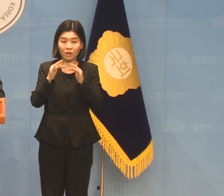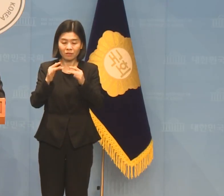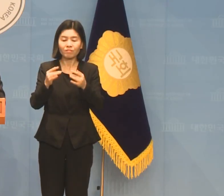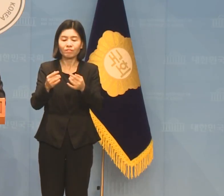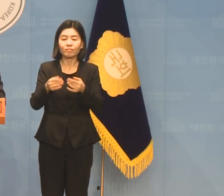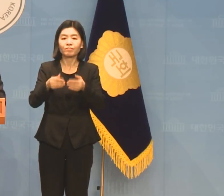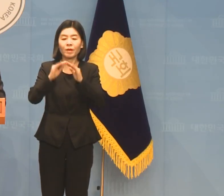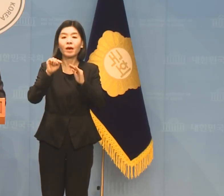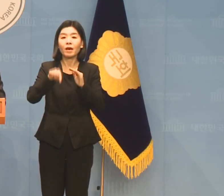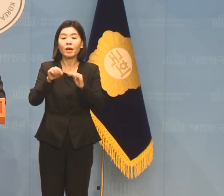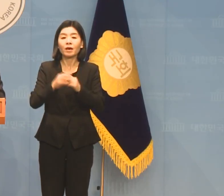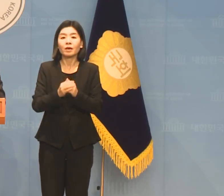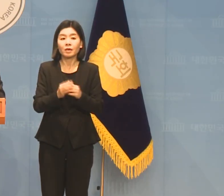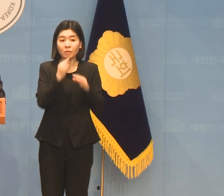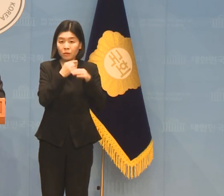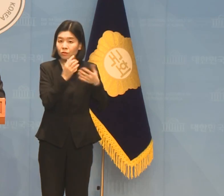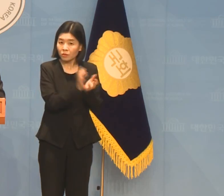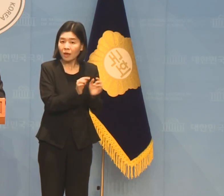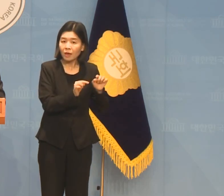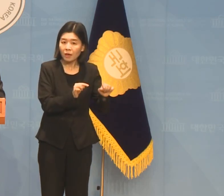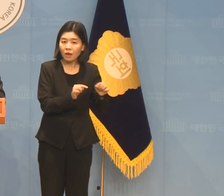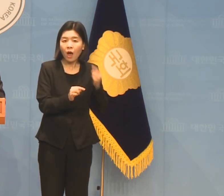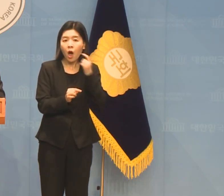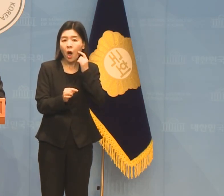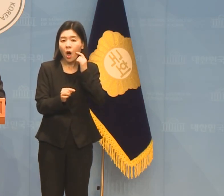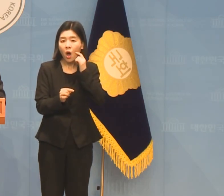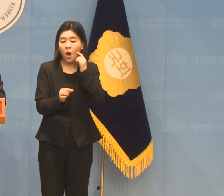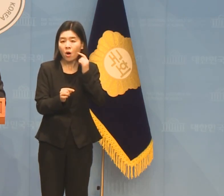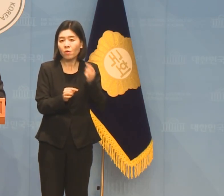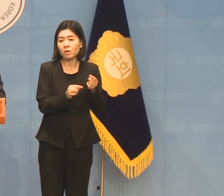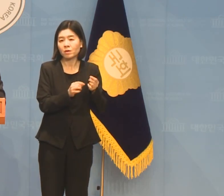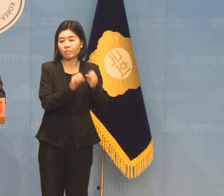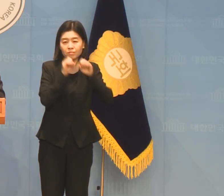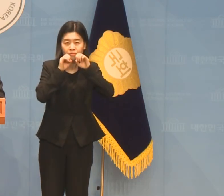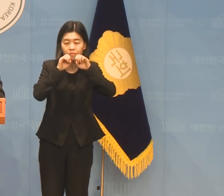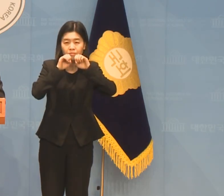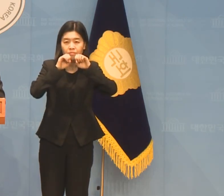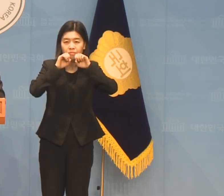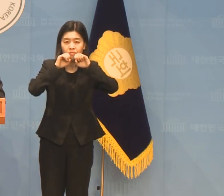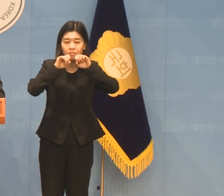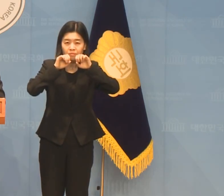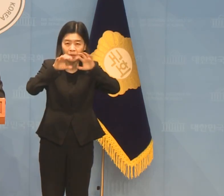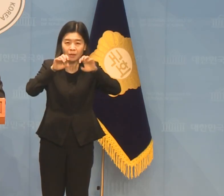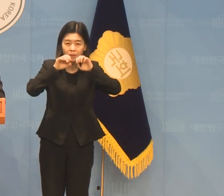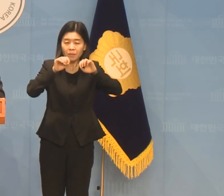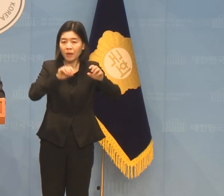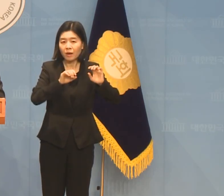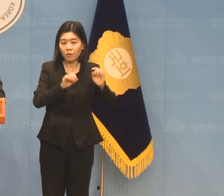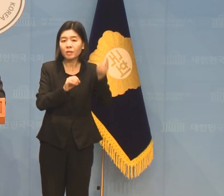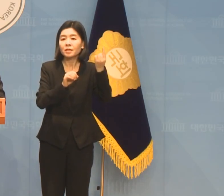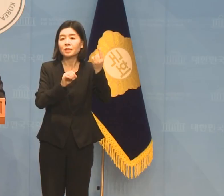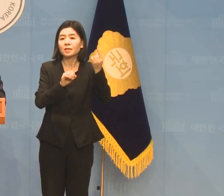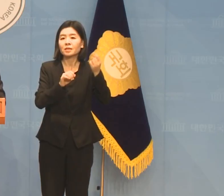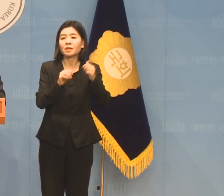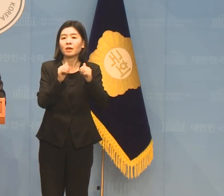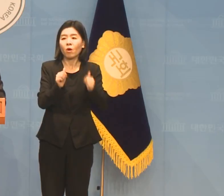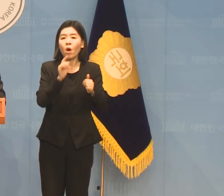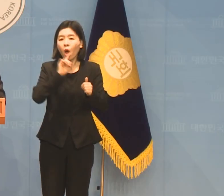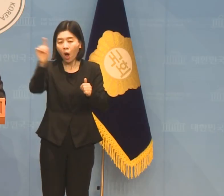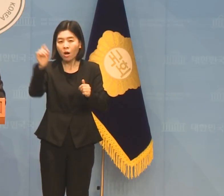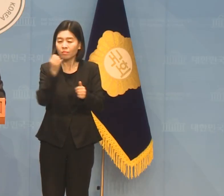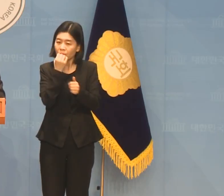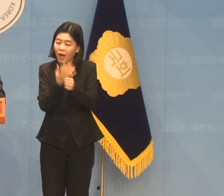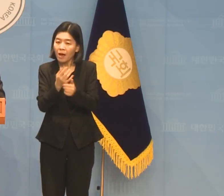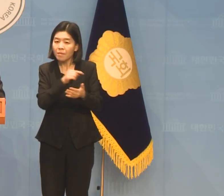더불어민주당으로부터 허위사실 유포 등을 이유로 부당한 고소 고발 등의 피해를 입은 언론인